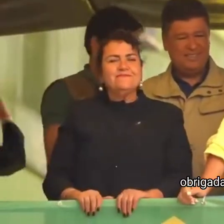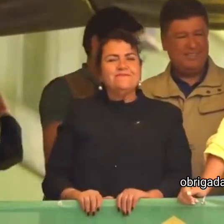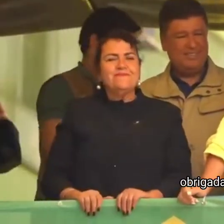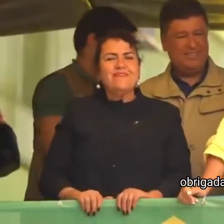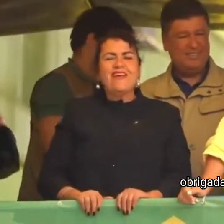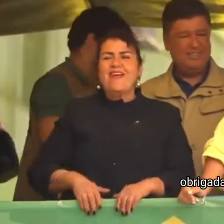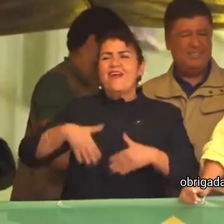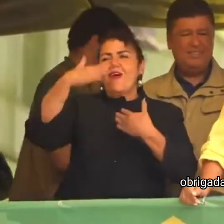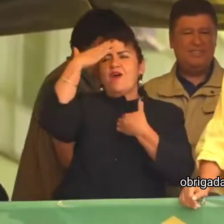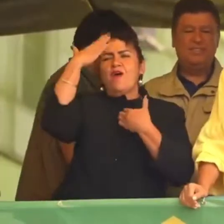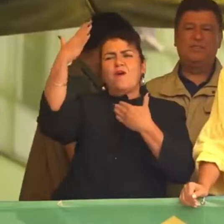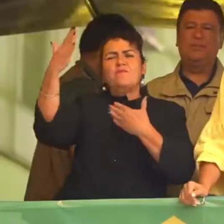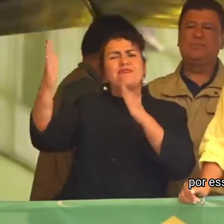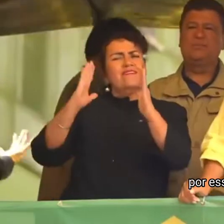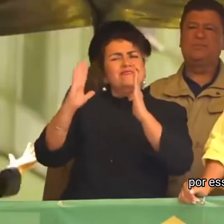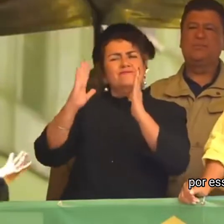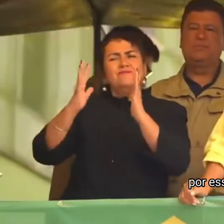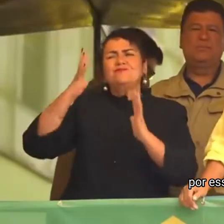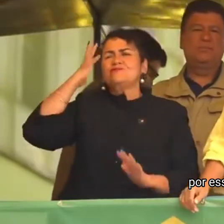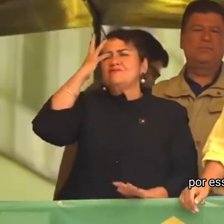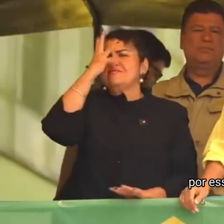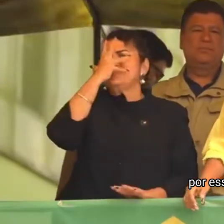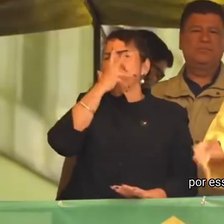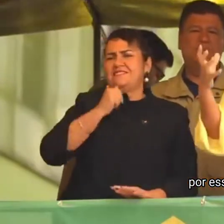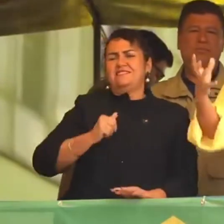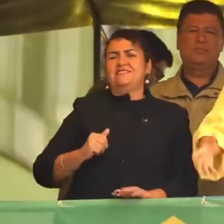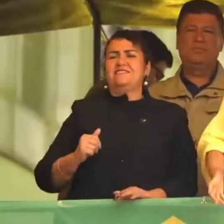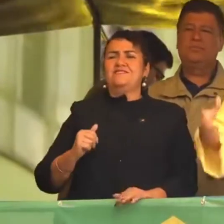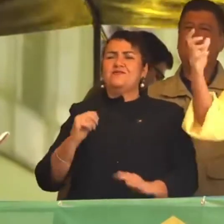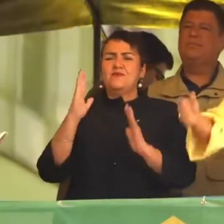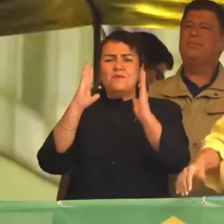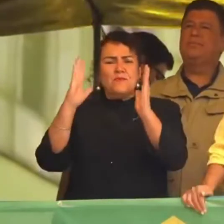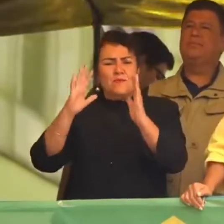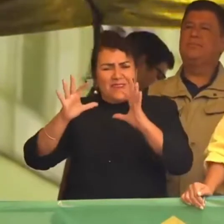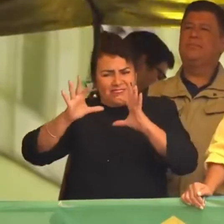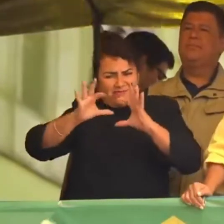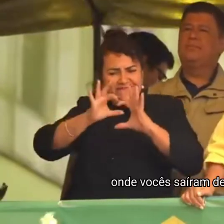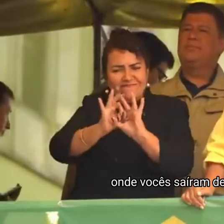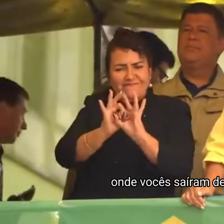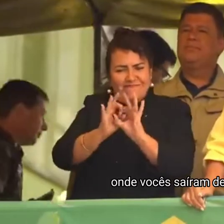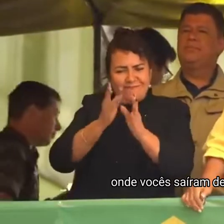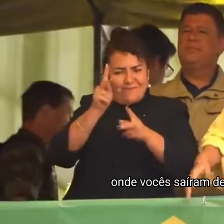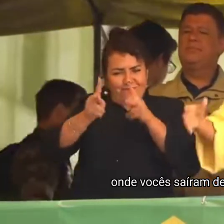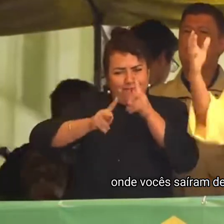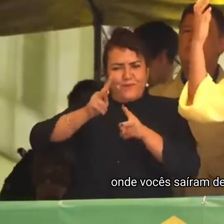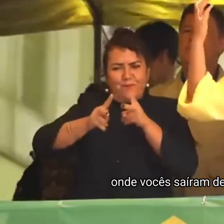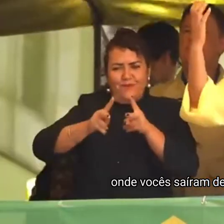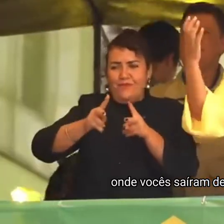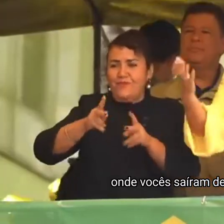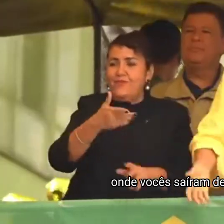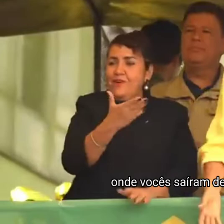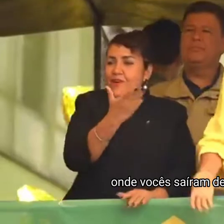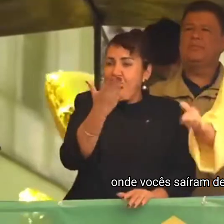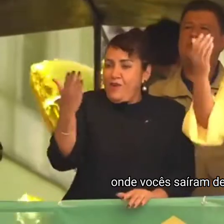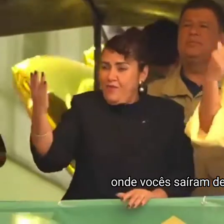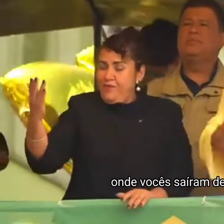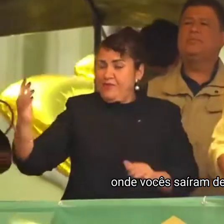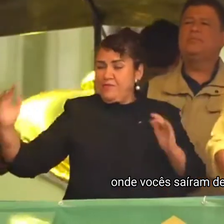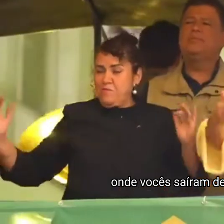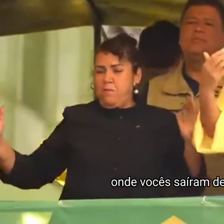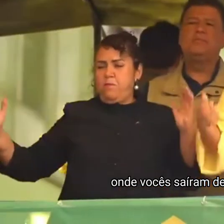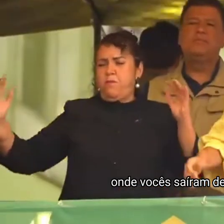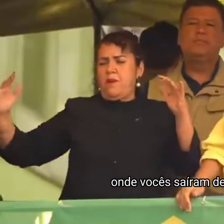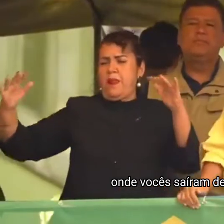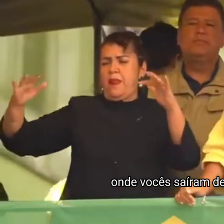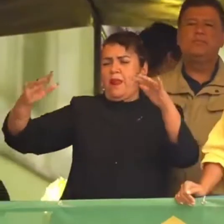Obrigada por esse momento lindo, por esse momento de unidade, de comunhão, onde vocês saíram de casa para estar aqui